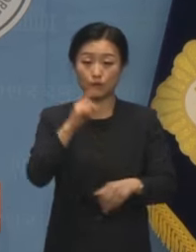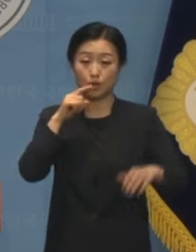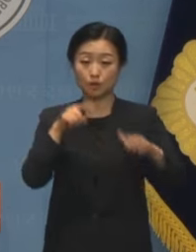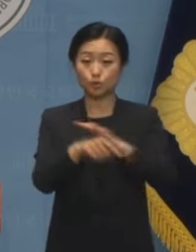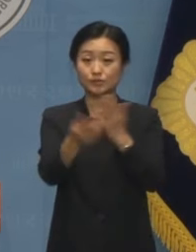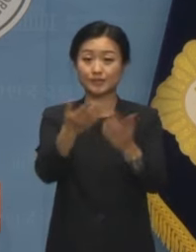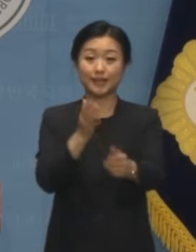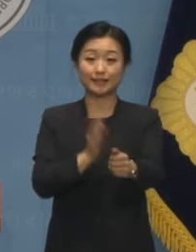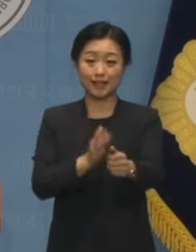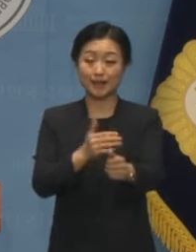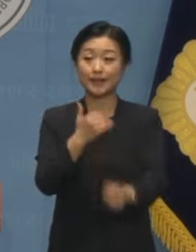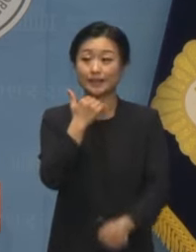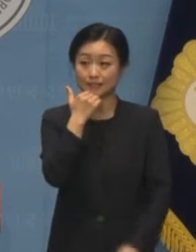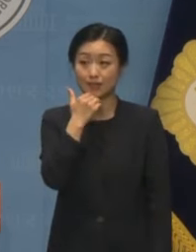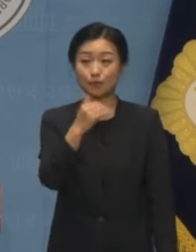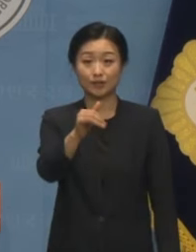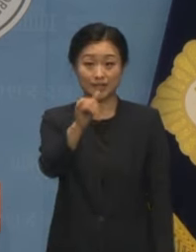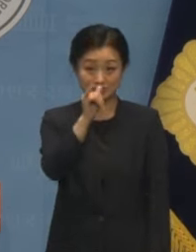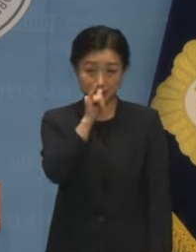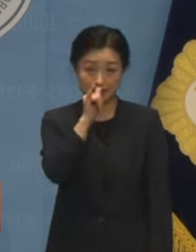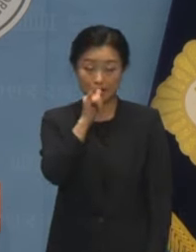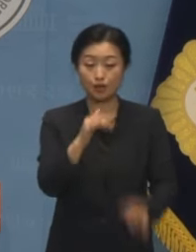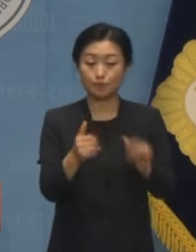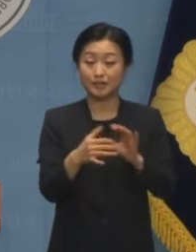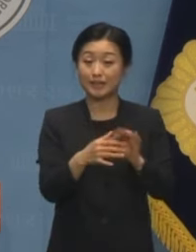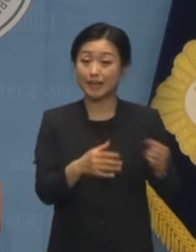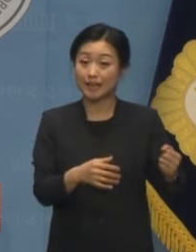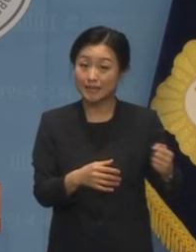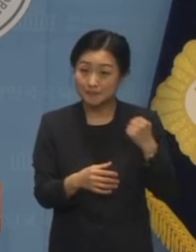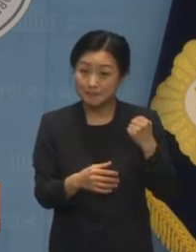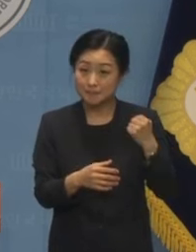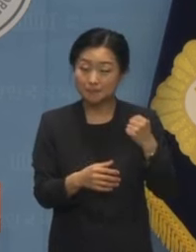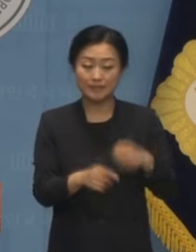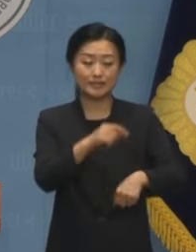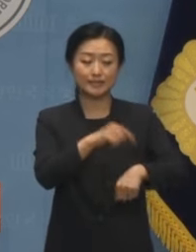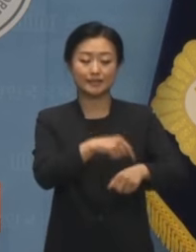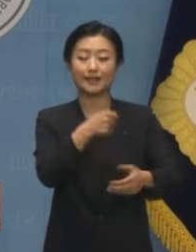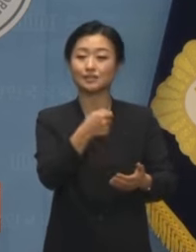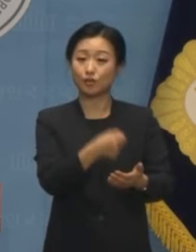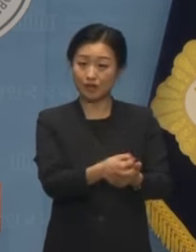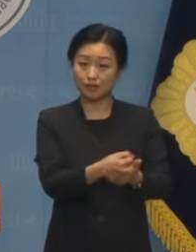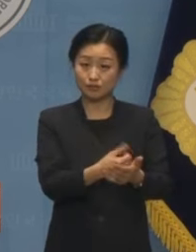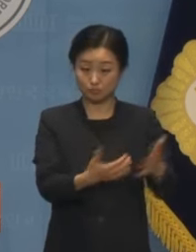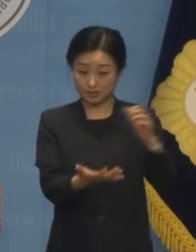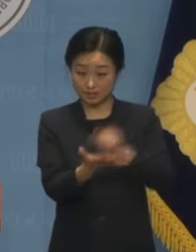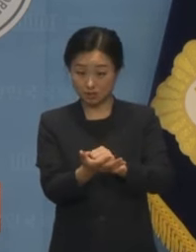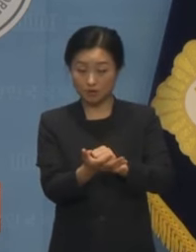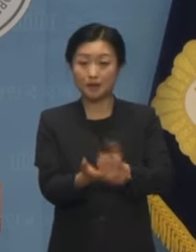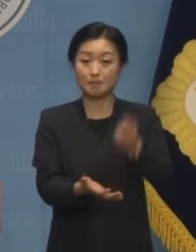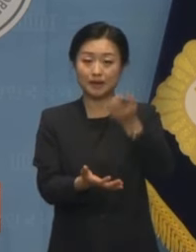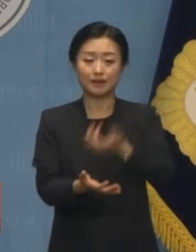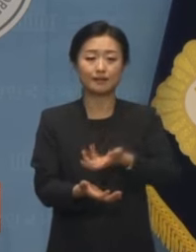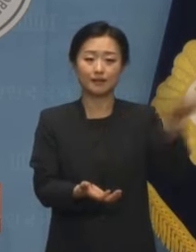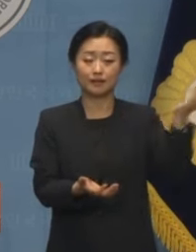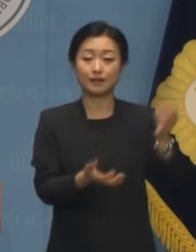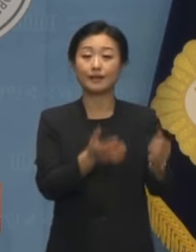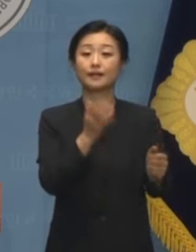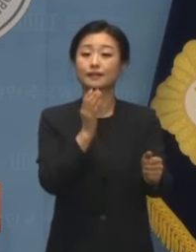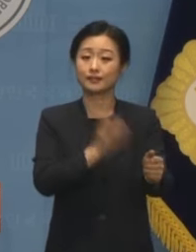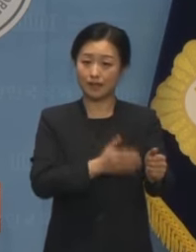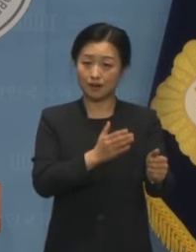조처를 기다리겠습니다. 국민의힘에 시한을 정해서 무단점유 상태를